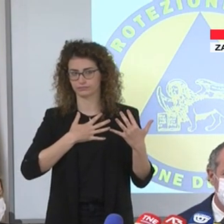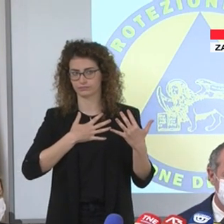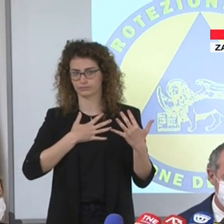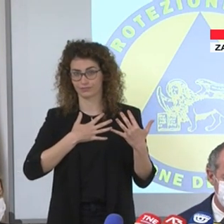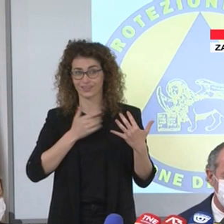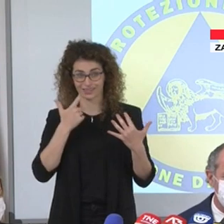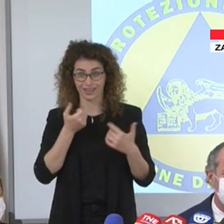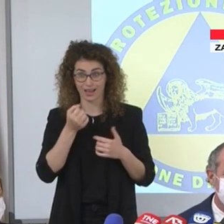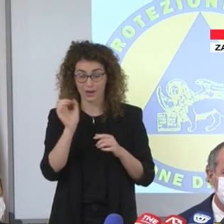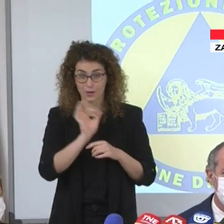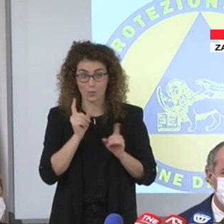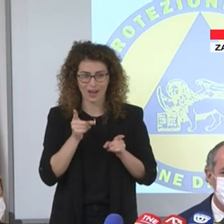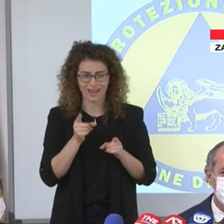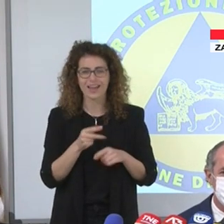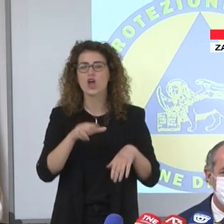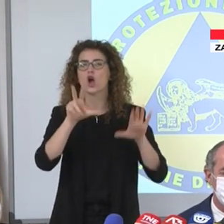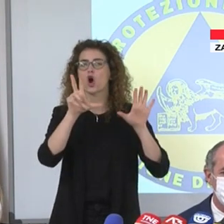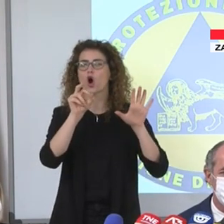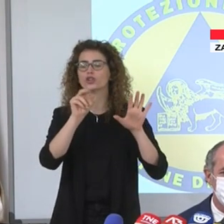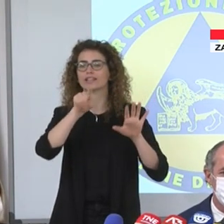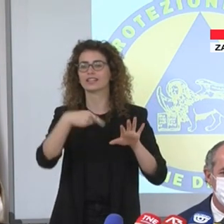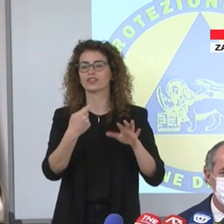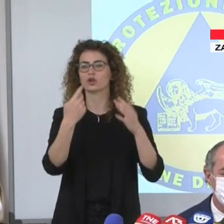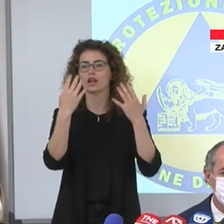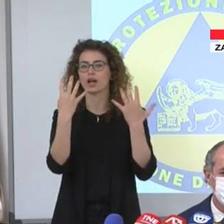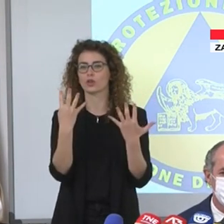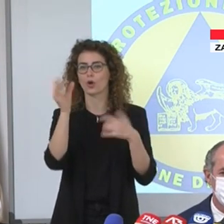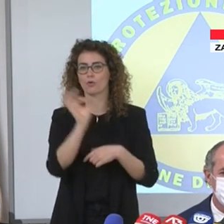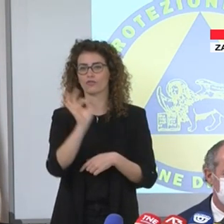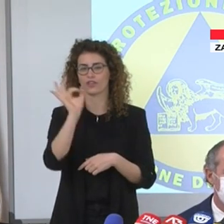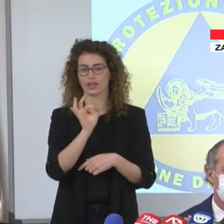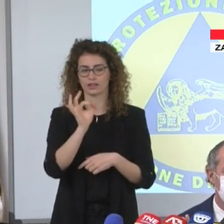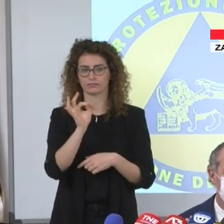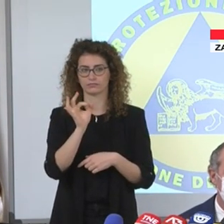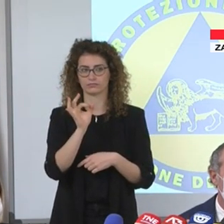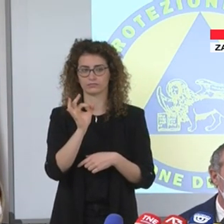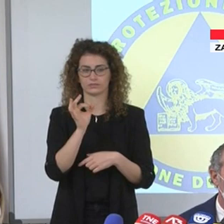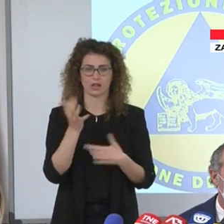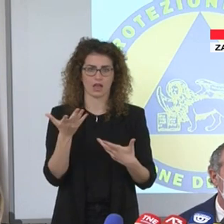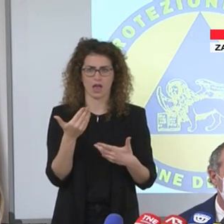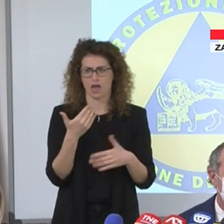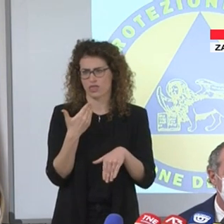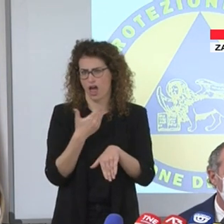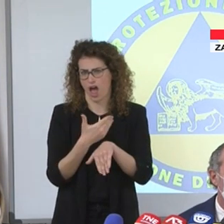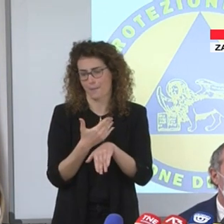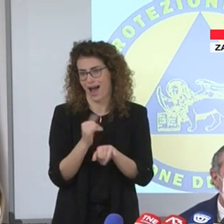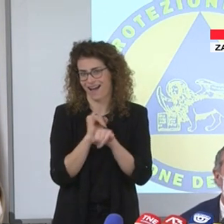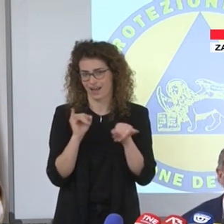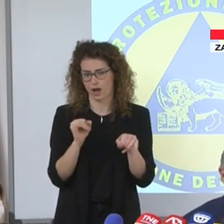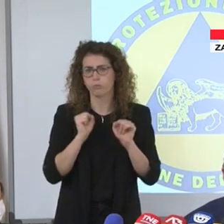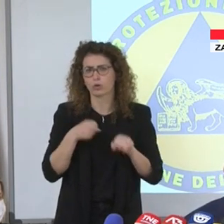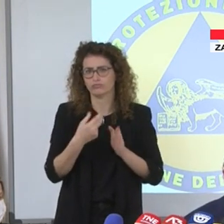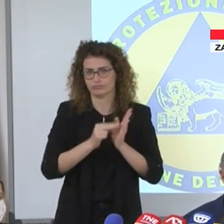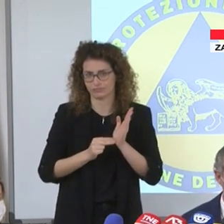sapete dove siamo arrivati? All'80,9%. E non è mai troppo tardi, ovviamente, no? Uno può